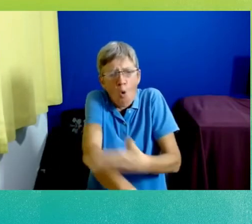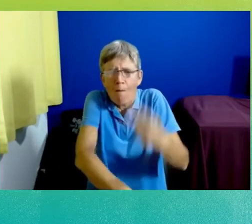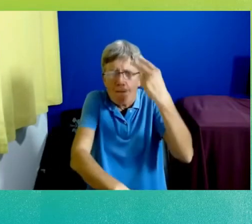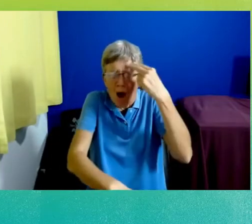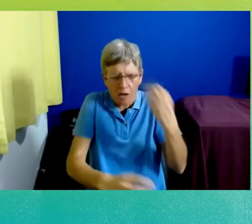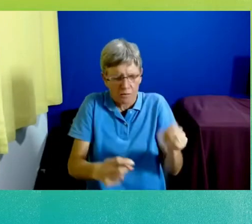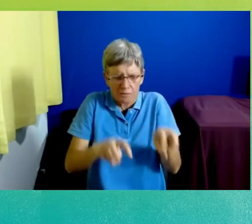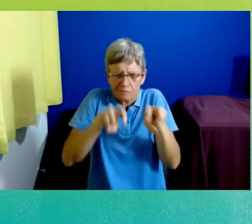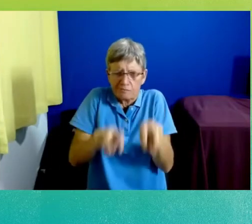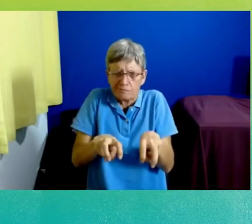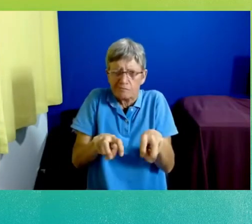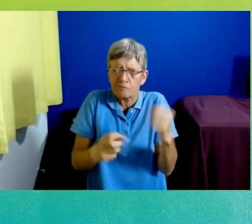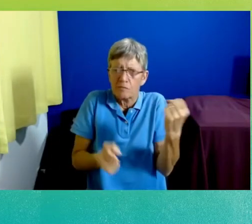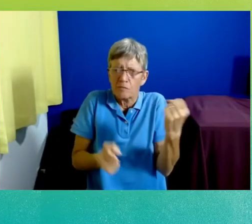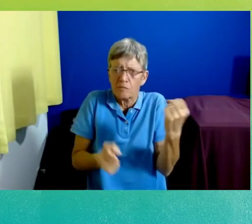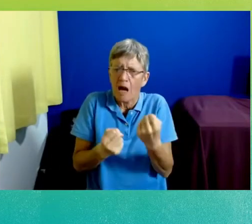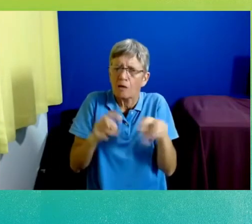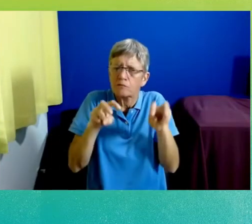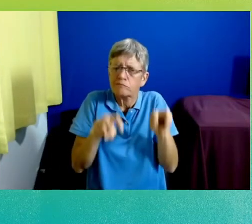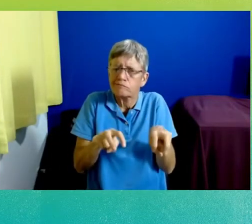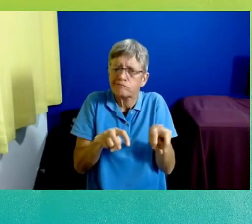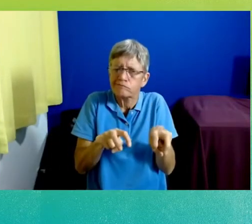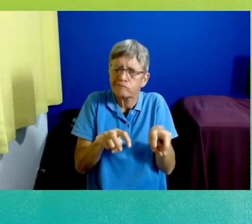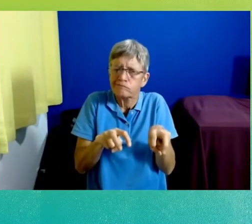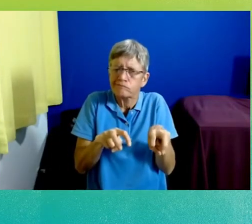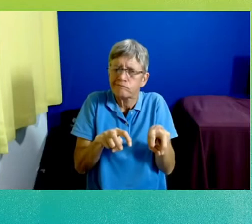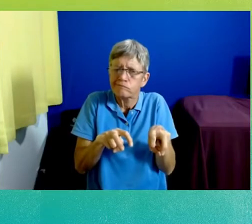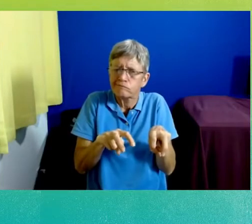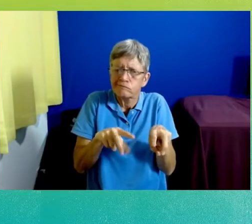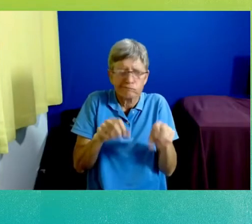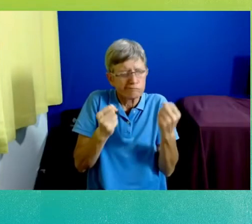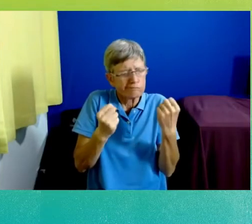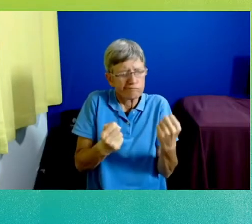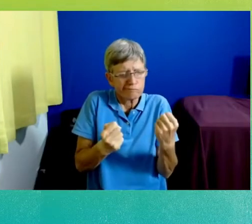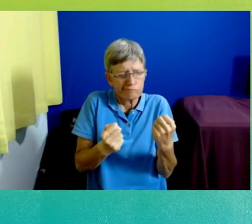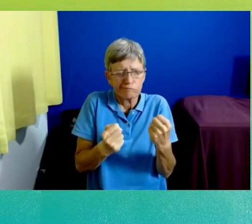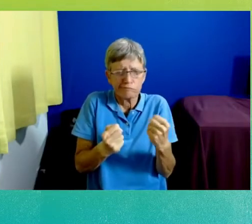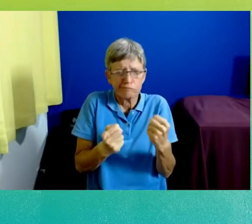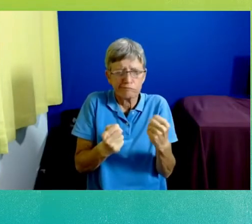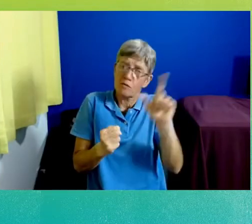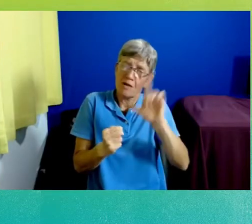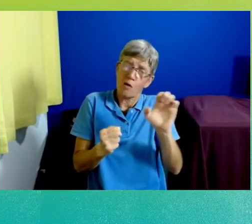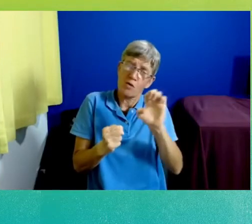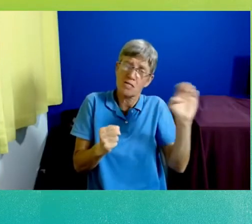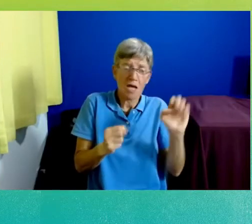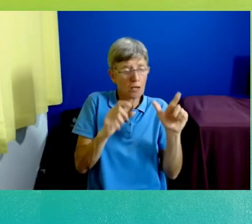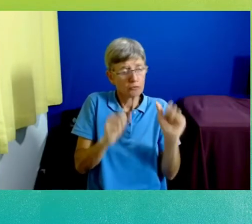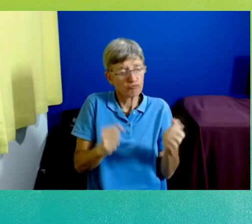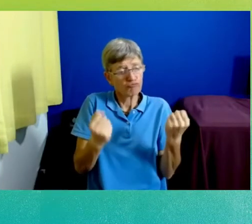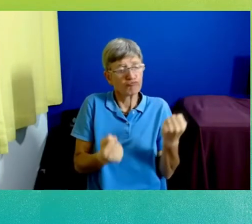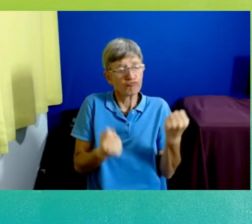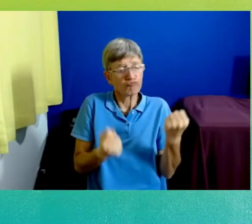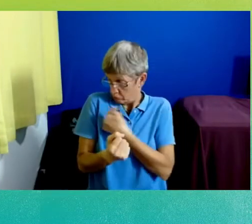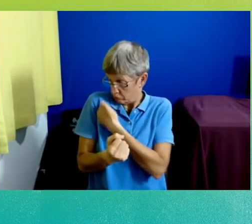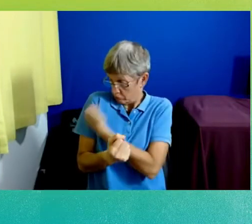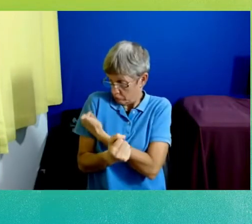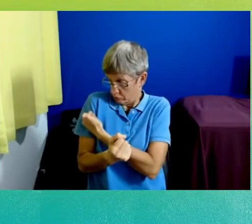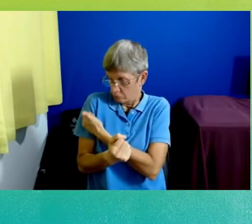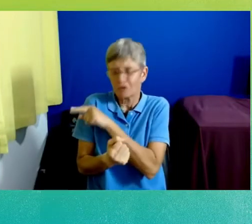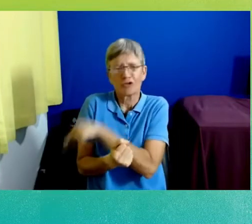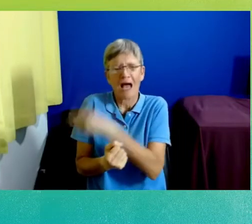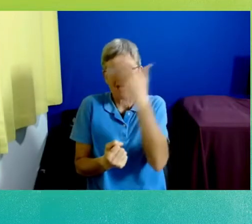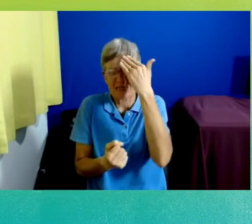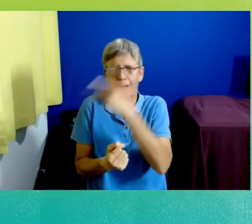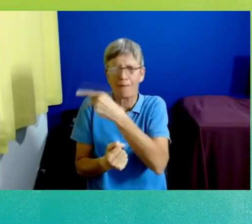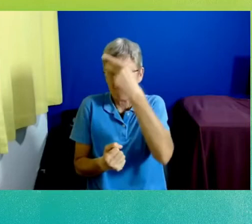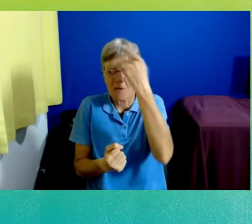veja bem, eu estou acostumada, estou dirigindo aqui e tem uma pessoa ao meu lado, ou não, eu vou